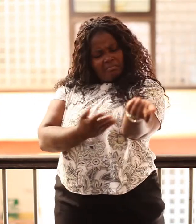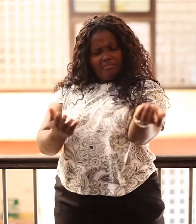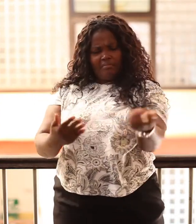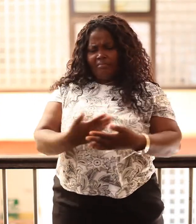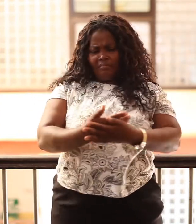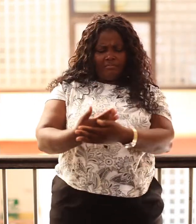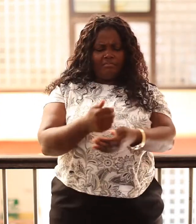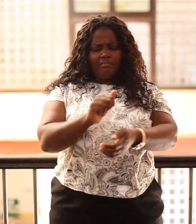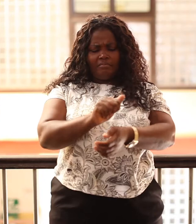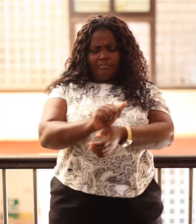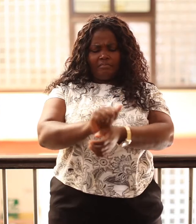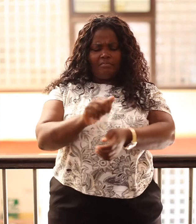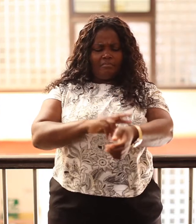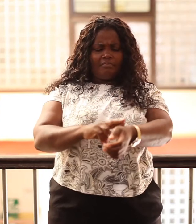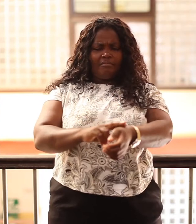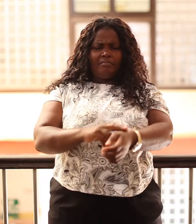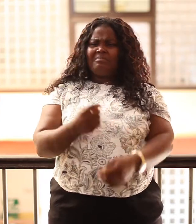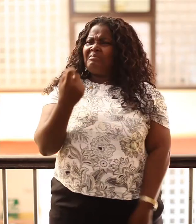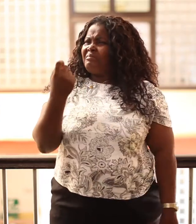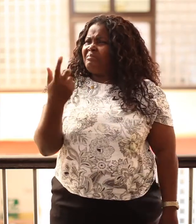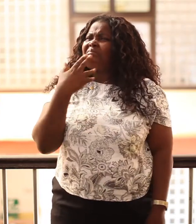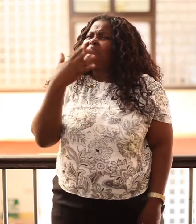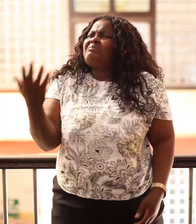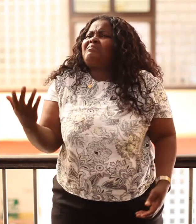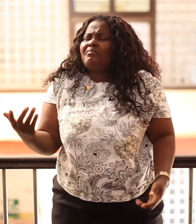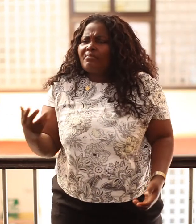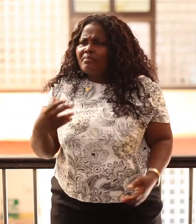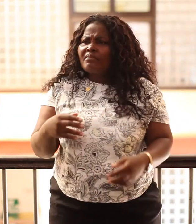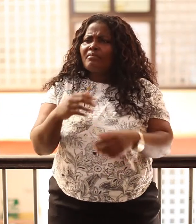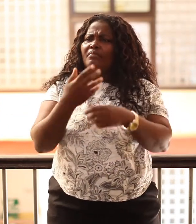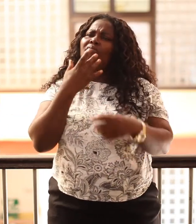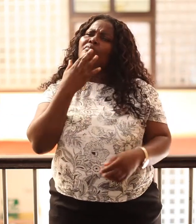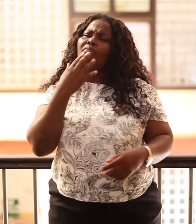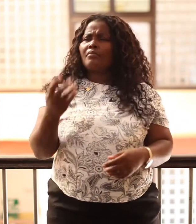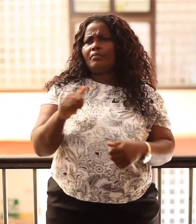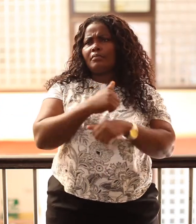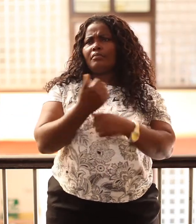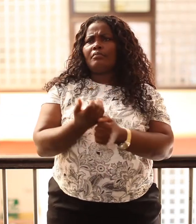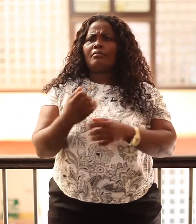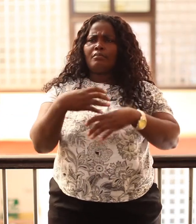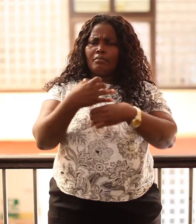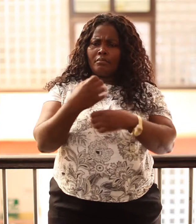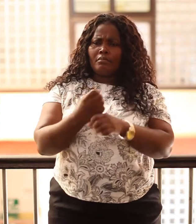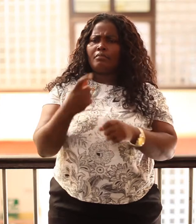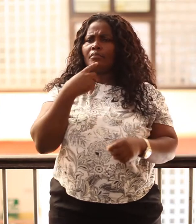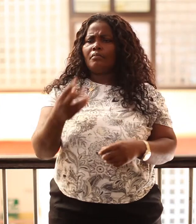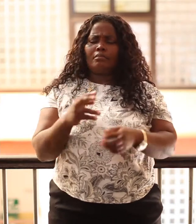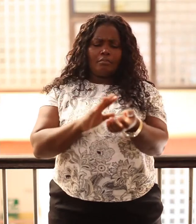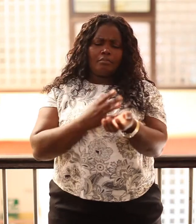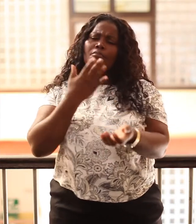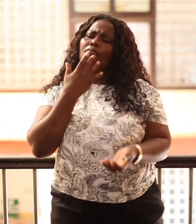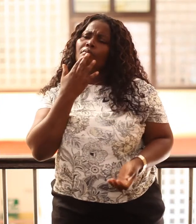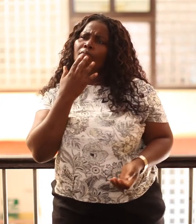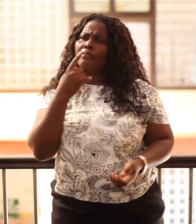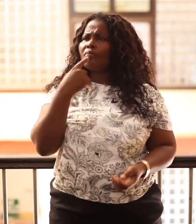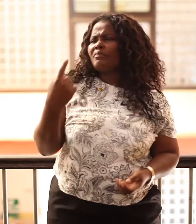Bebé antirracista entiende que hay colores, aunque no existan las razas. Si dices